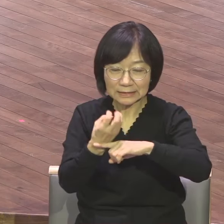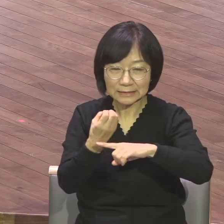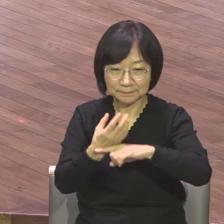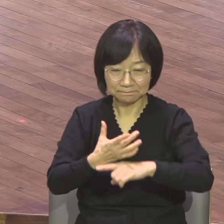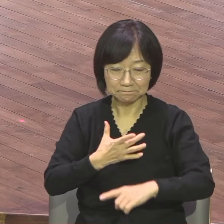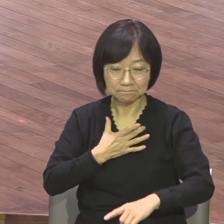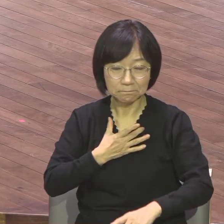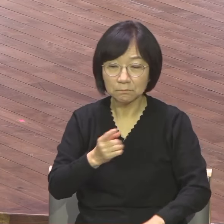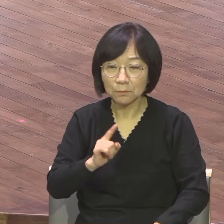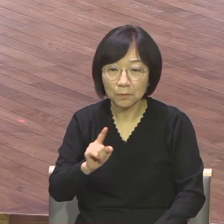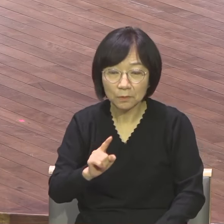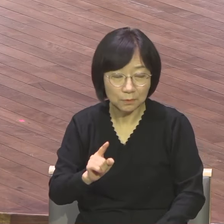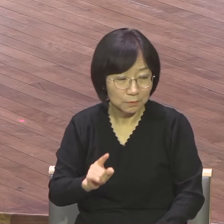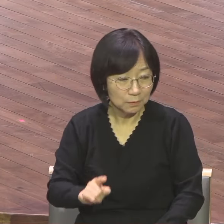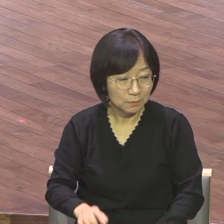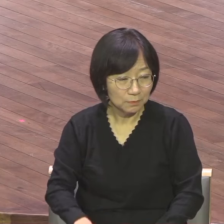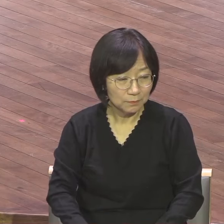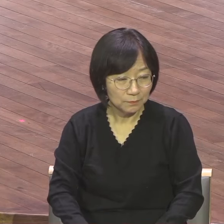명예,